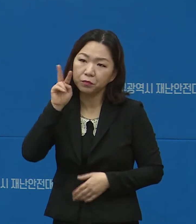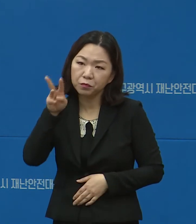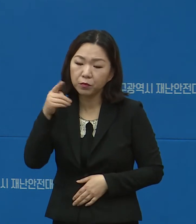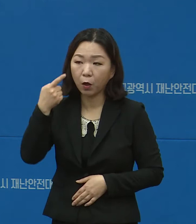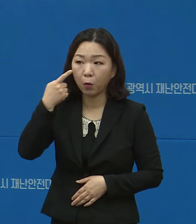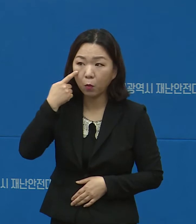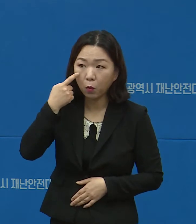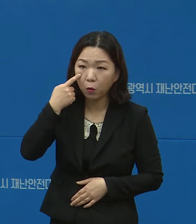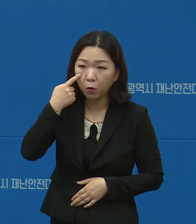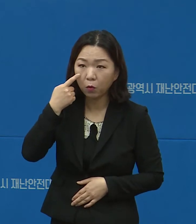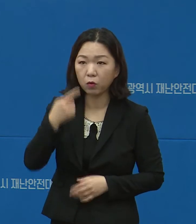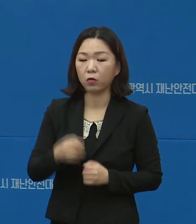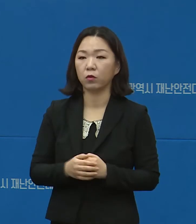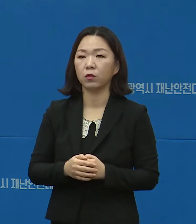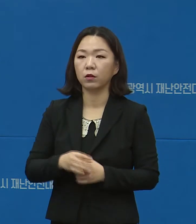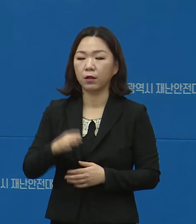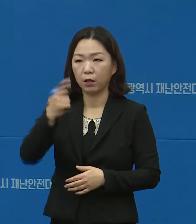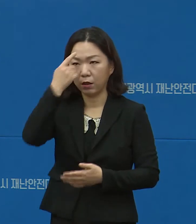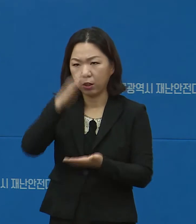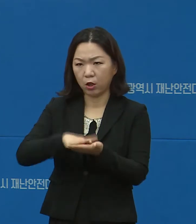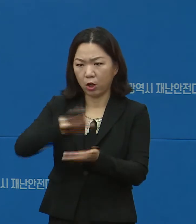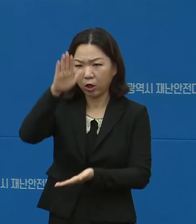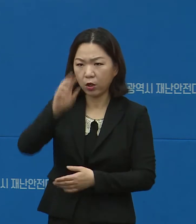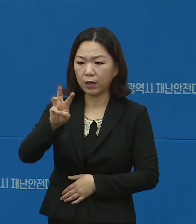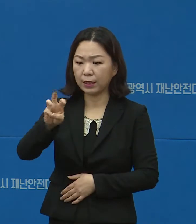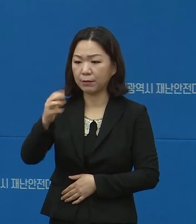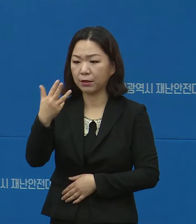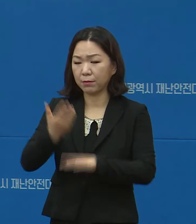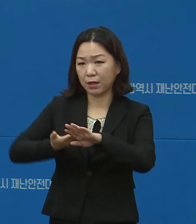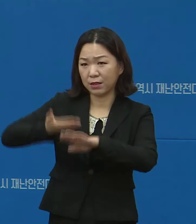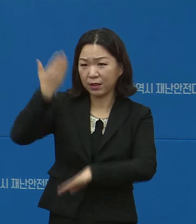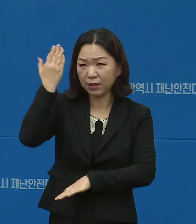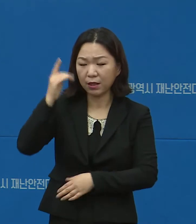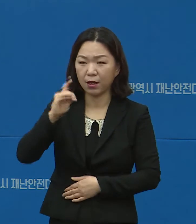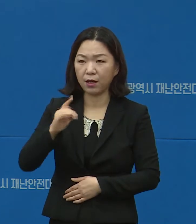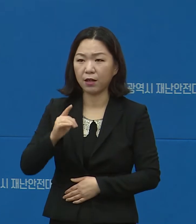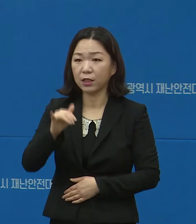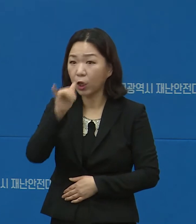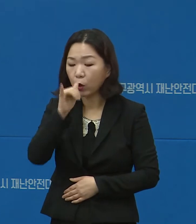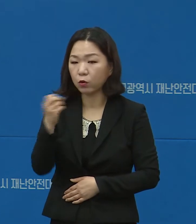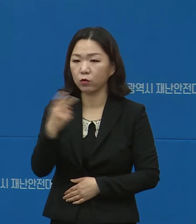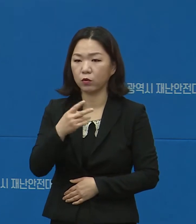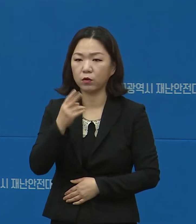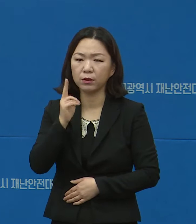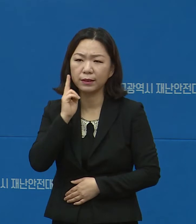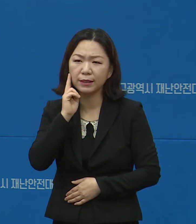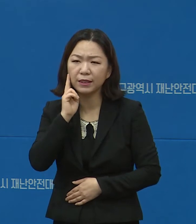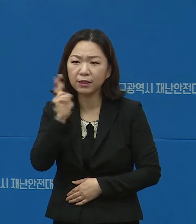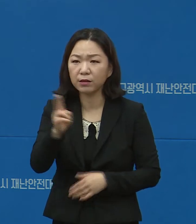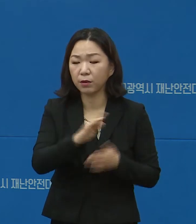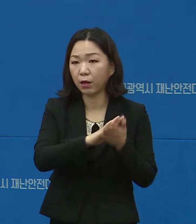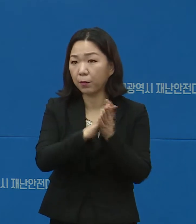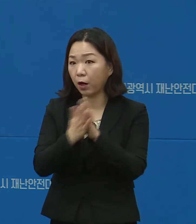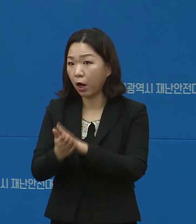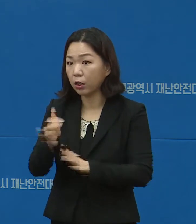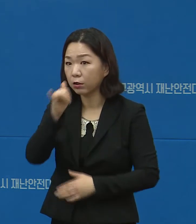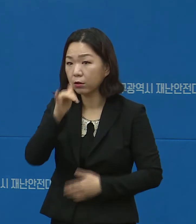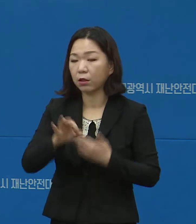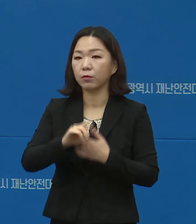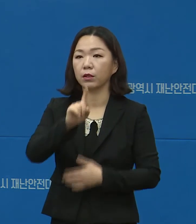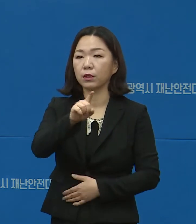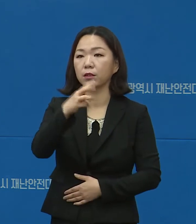관찰하여 주십시오. 38도 이상 고열이 지속되거나 증상이 심해지면